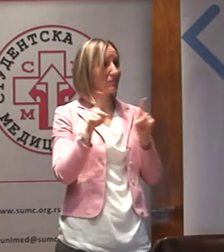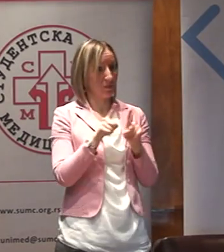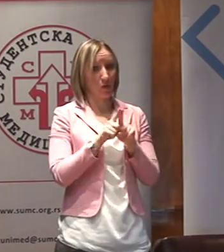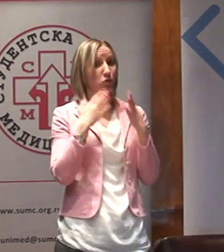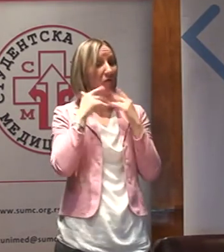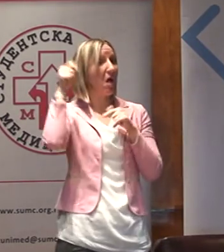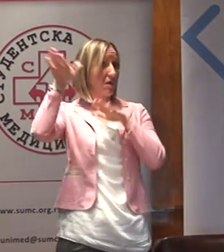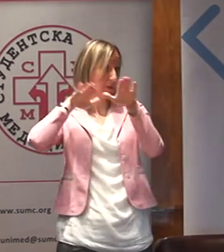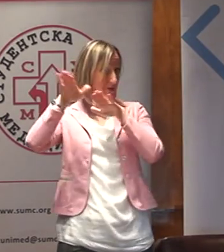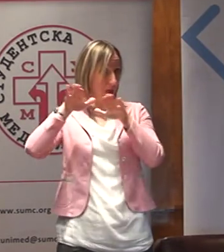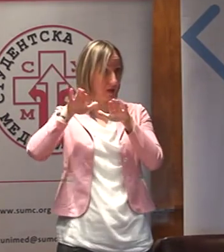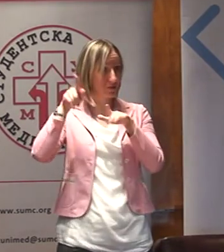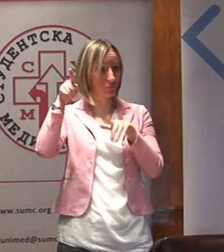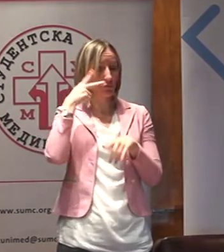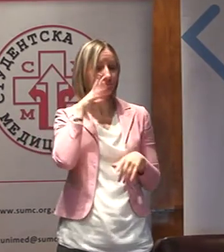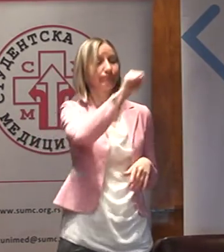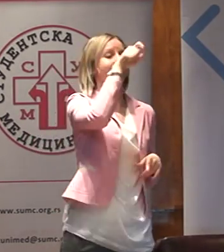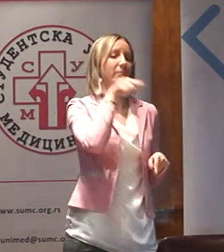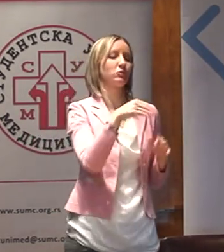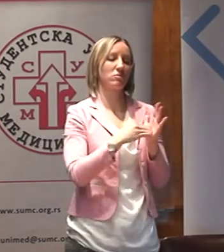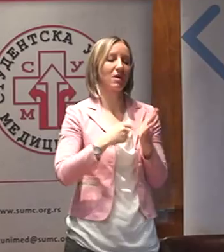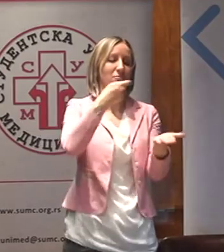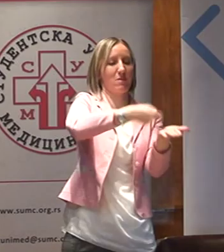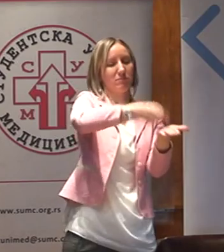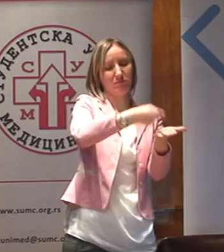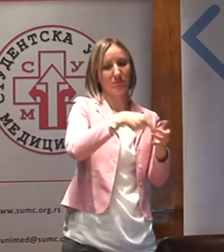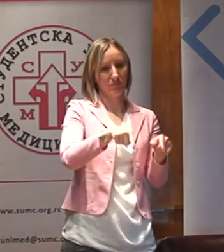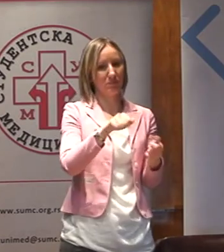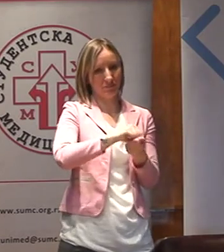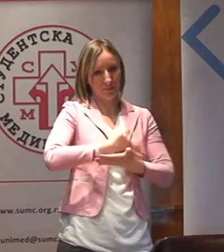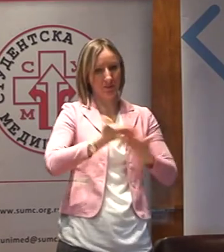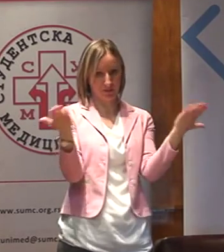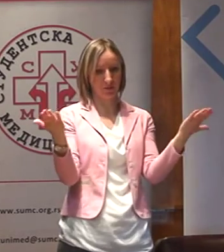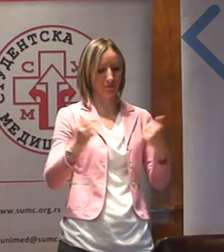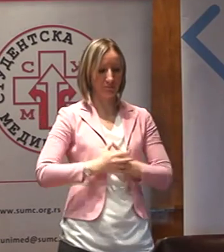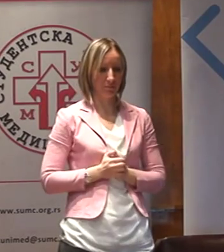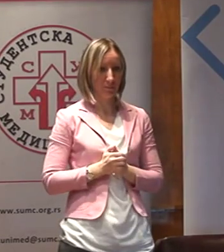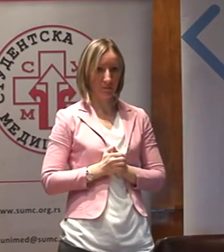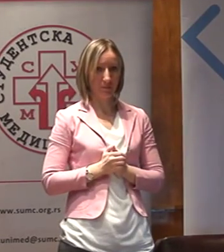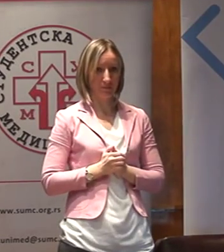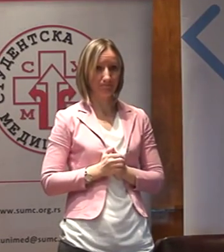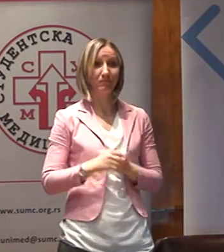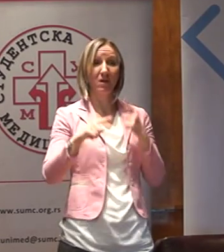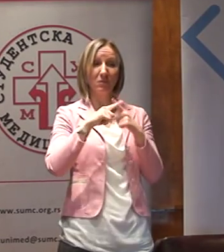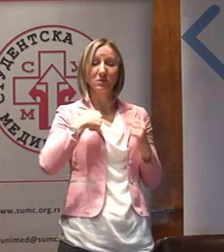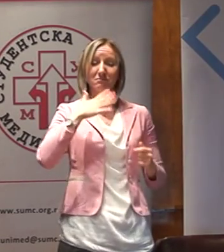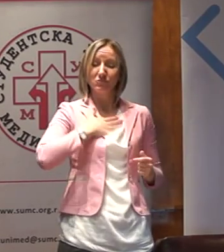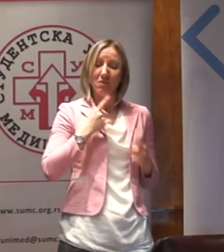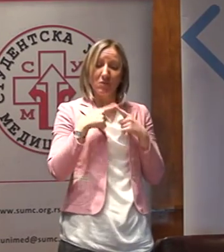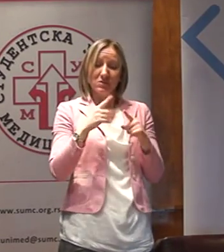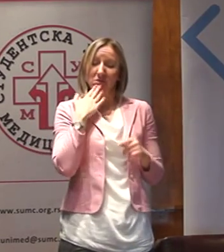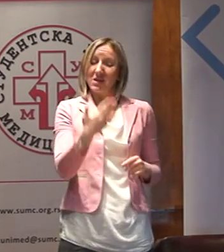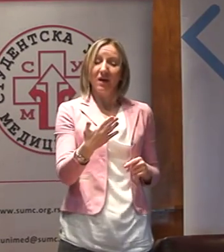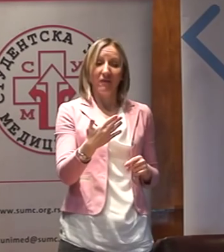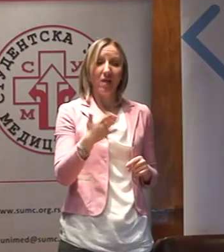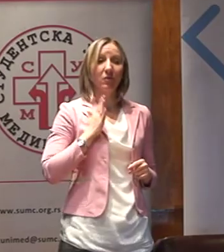radim sa njima. Takođe, hvala i ministarstvu koje je prepoznalo ovu potrebu i podržalo nas ovom